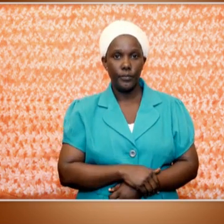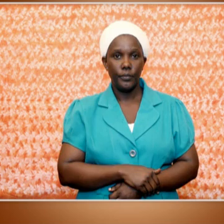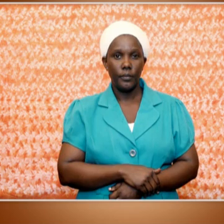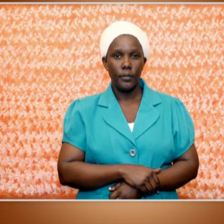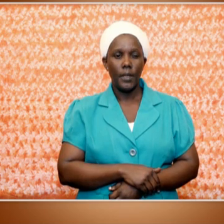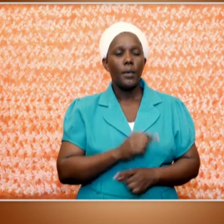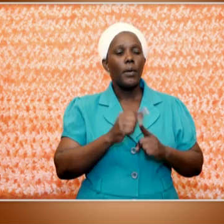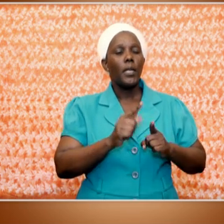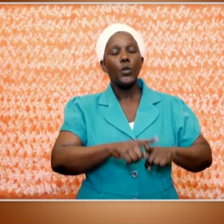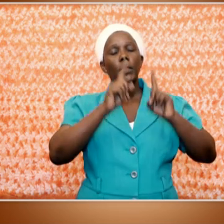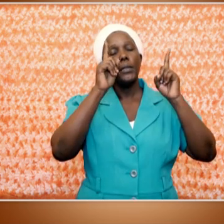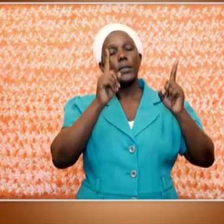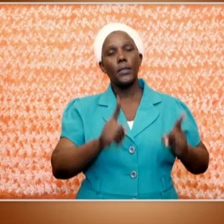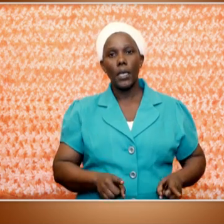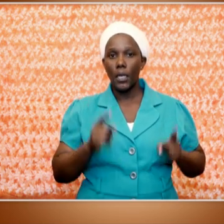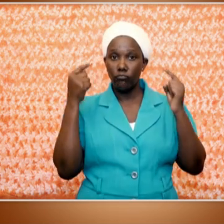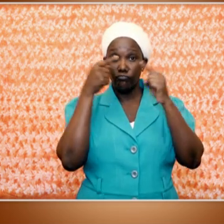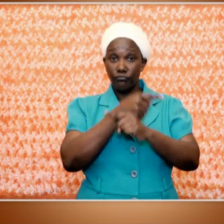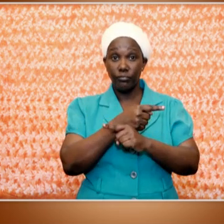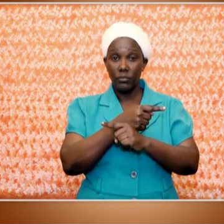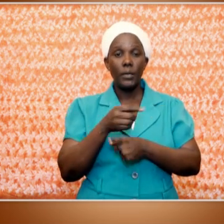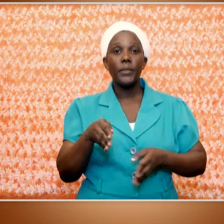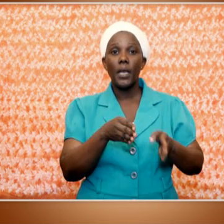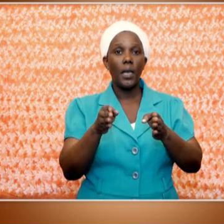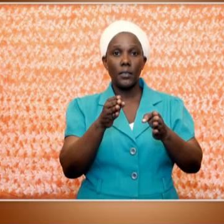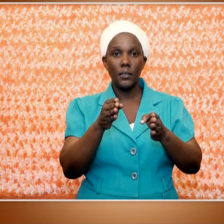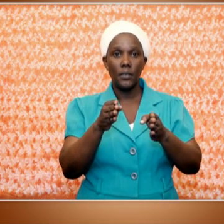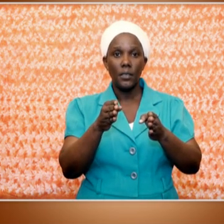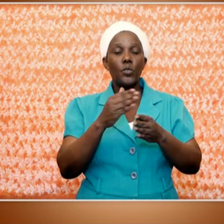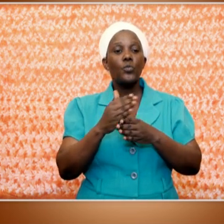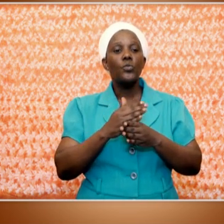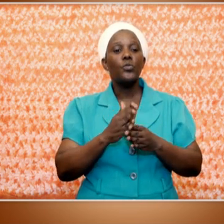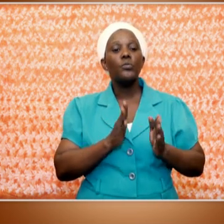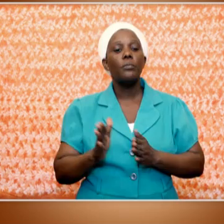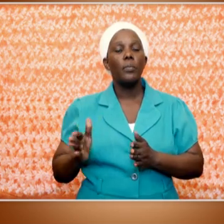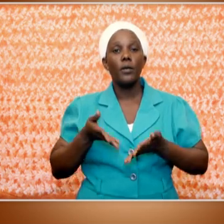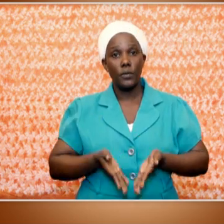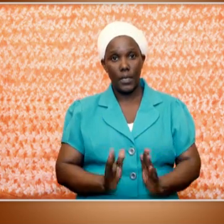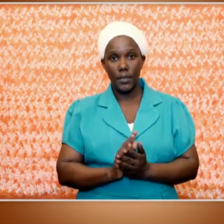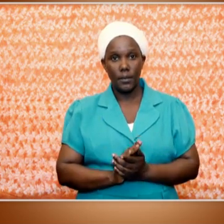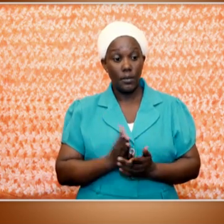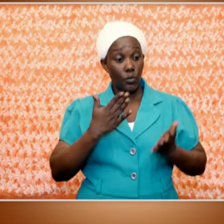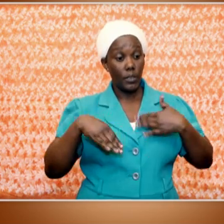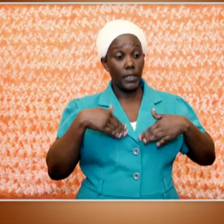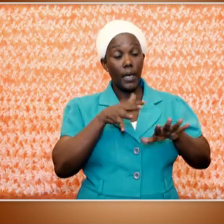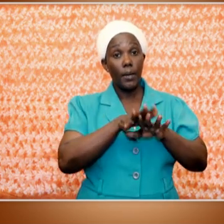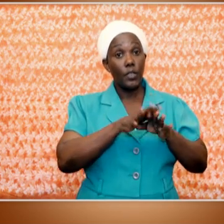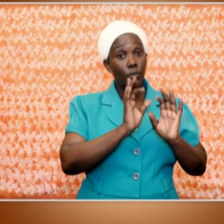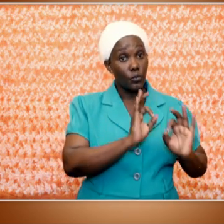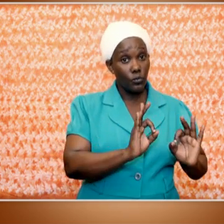Kuna maneno mengi ya uzushi kuhusu uzazi wa mpango. Kwa maelezo sahihi, tembelea kituo